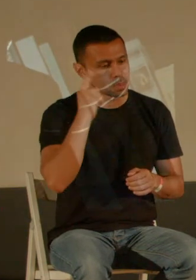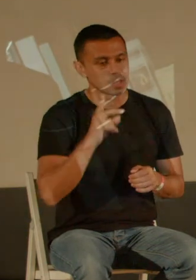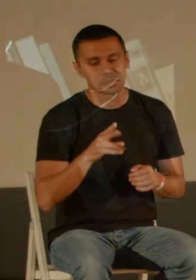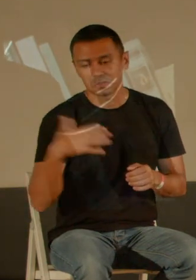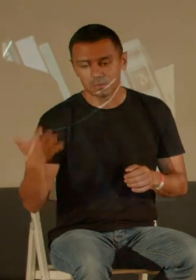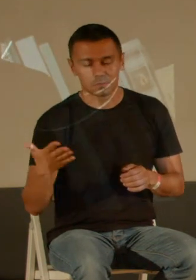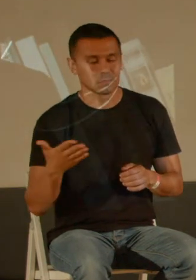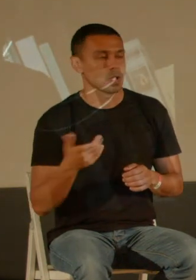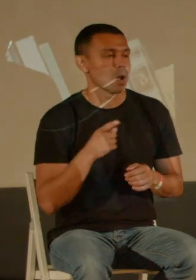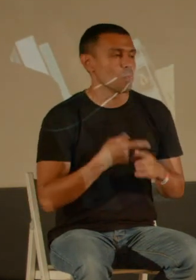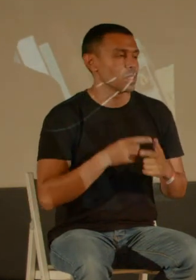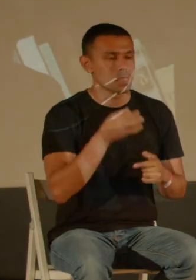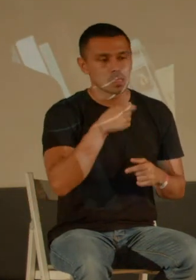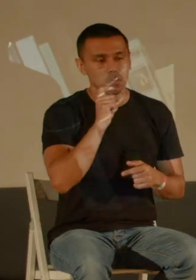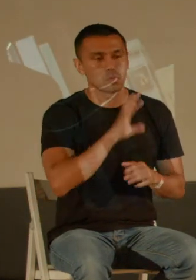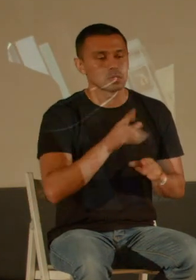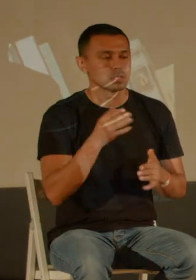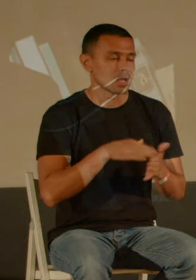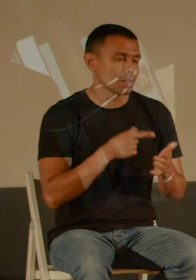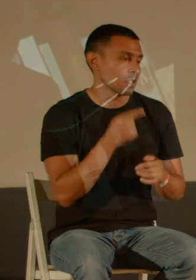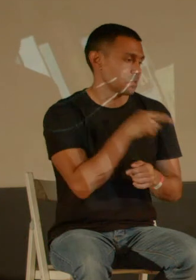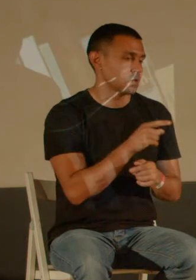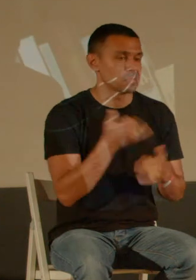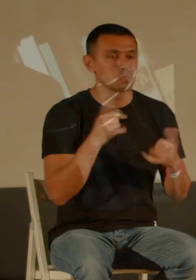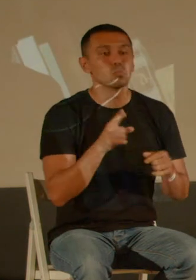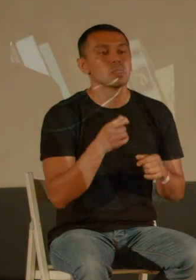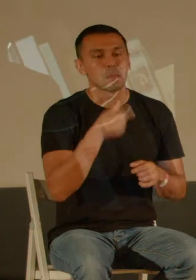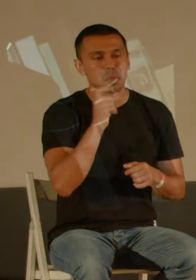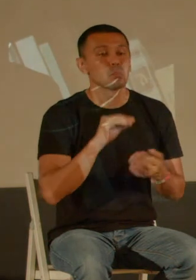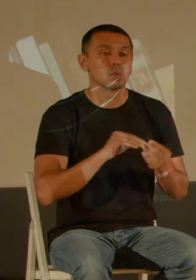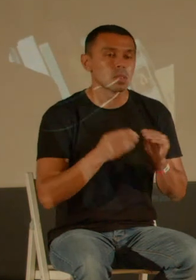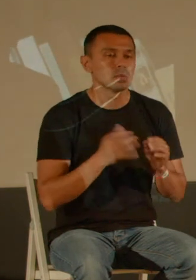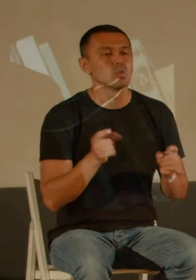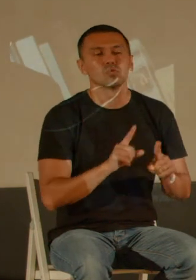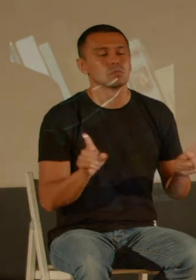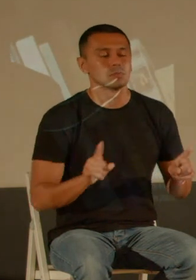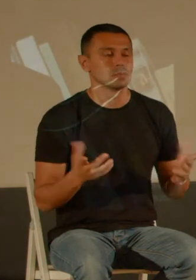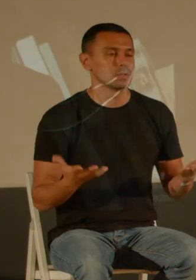стороні спектру. Так, або не п'ю, значить, от на цій, а дивно, чого не п'єш? Проблеми, ще щось.